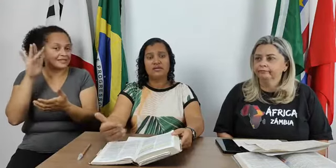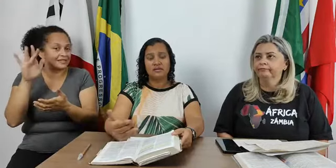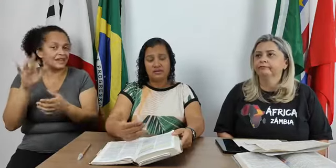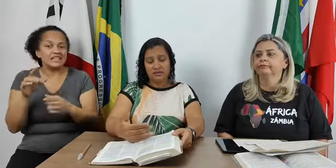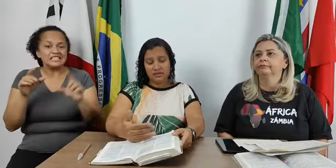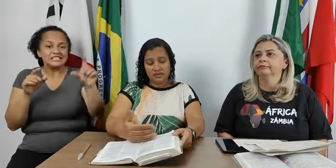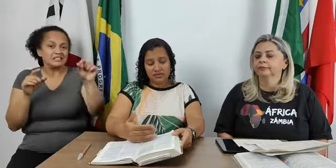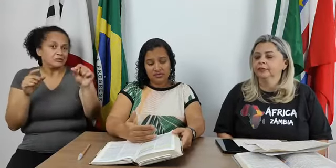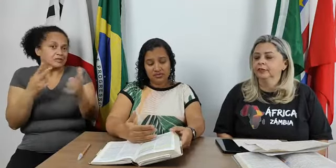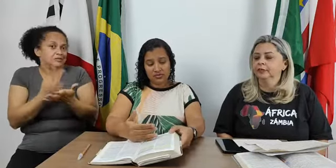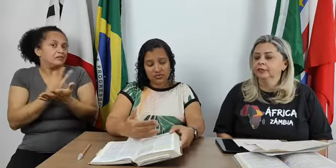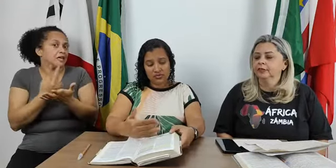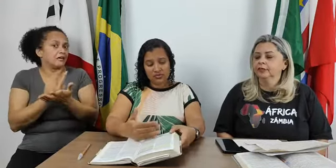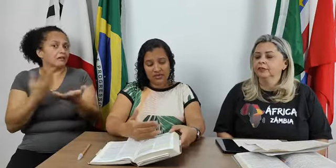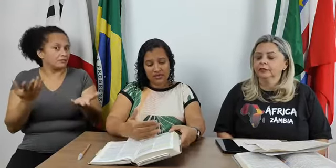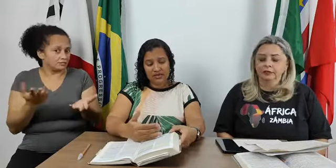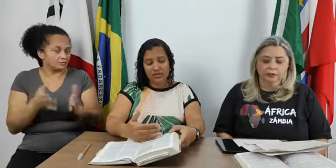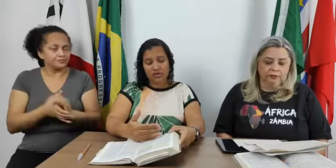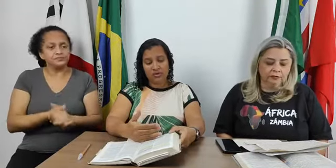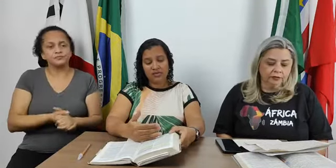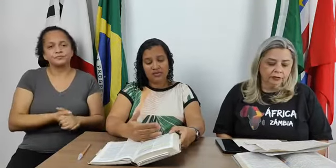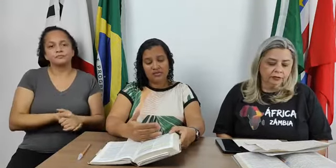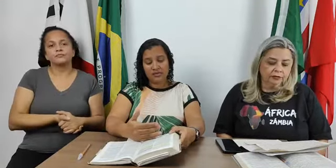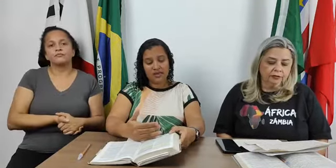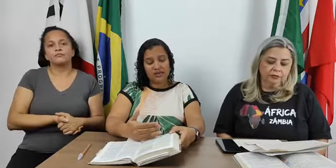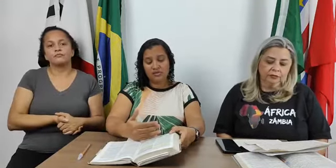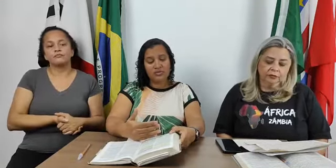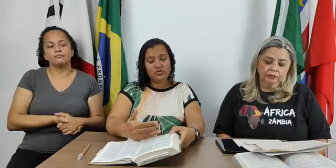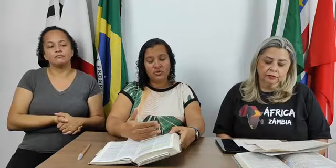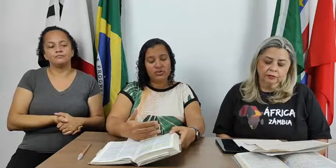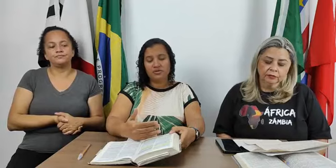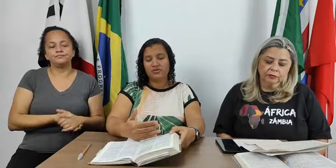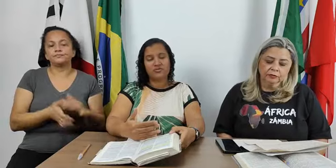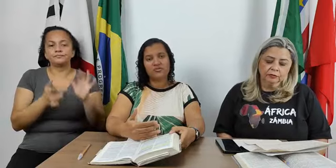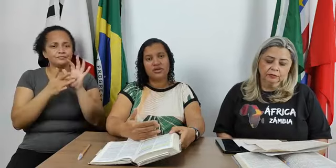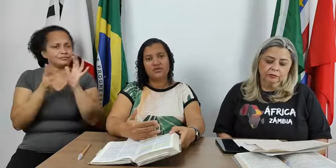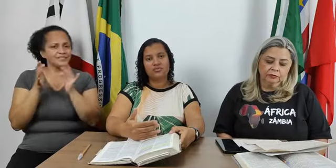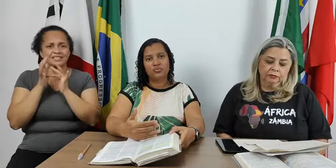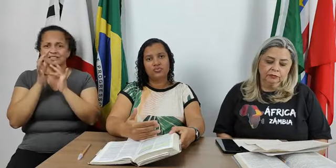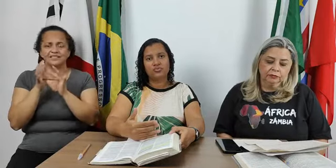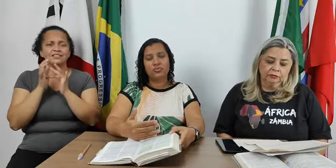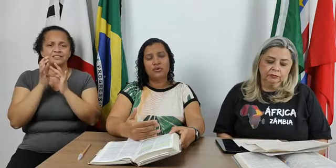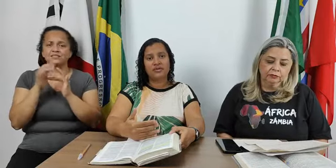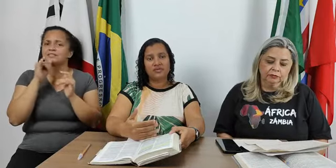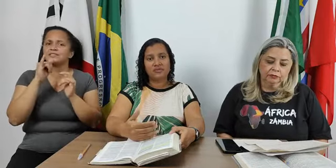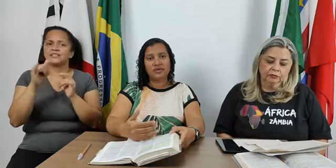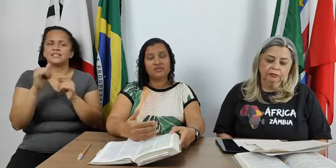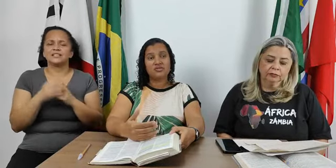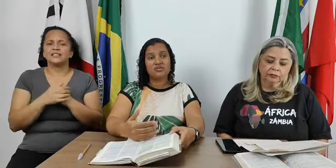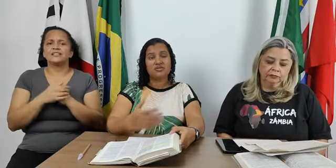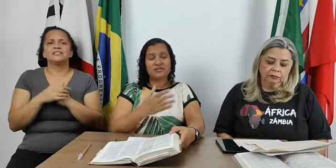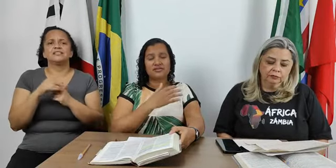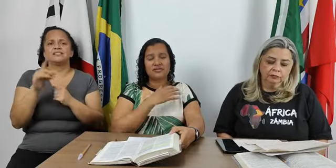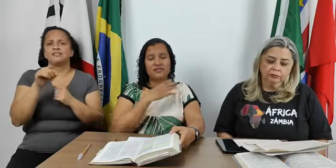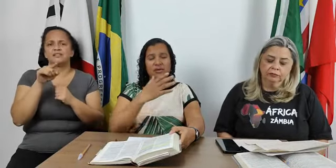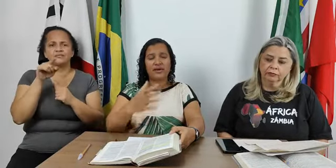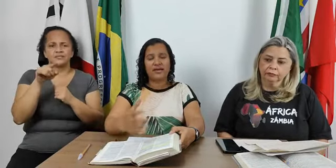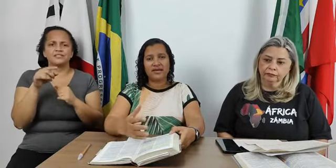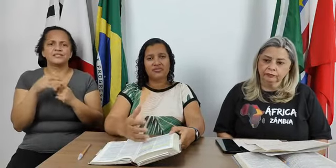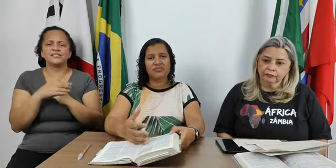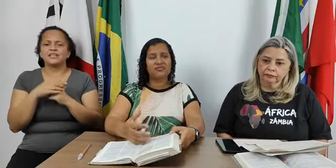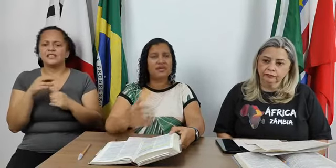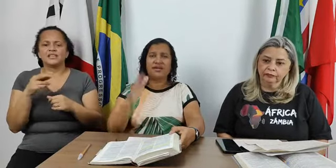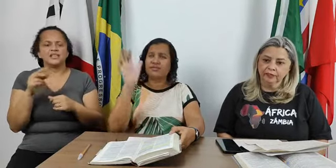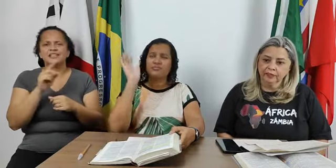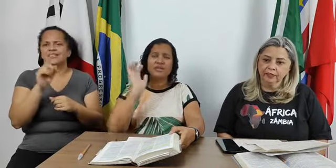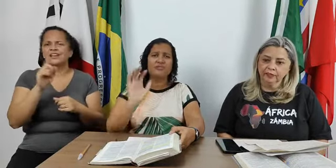errada. Então, Jesus diz aqui, ó, que ele não pediu para Deus nos tirar do mundo. Porque às vezes a gente está tão